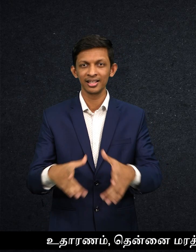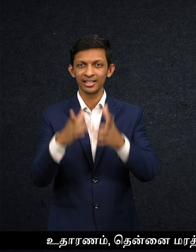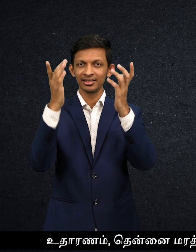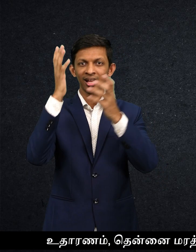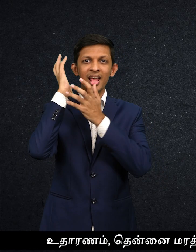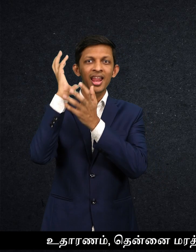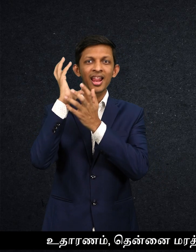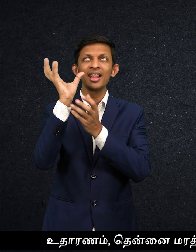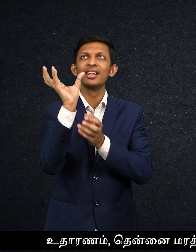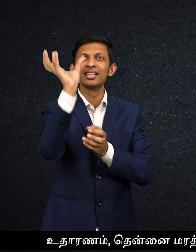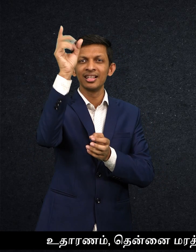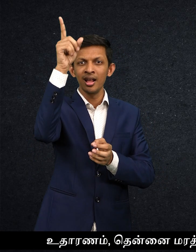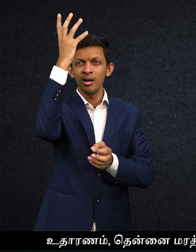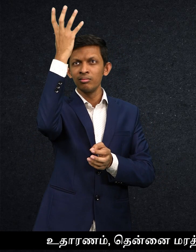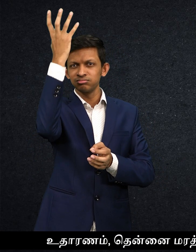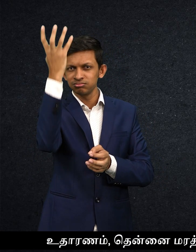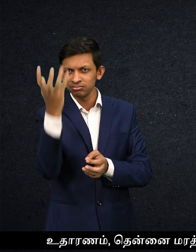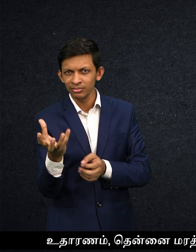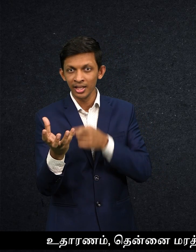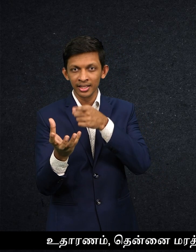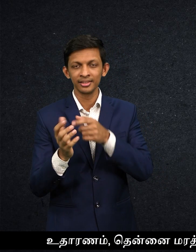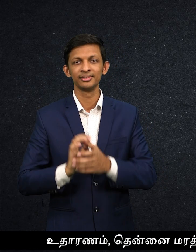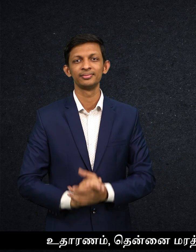மரத்தில் இருந்து தேங்காய் வீழுவதை கவனியுங்கள்.